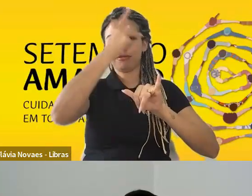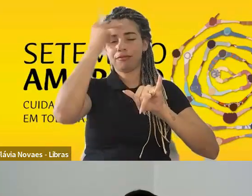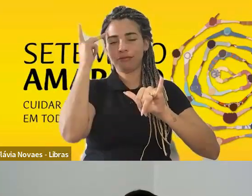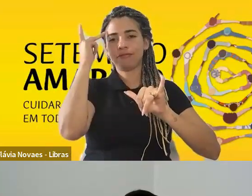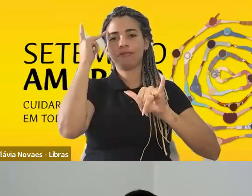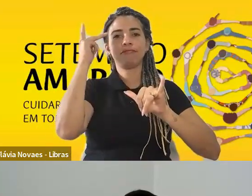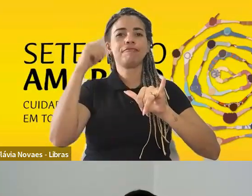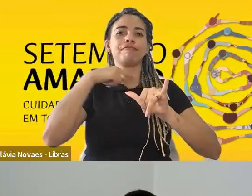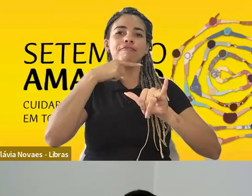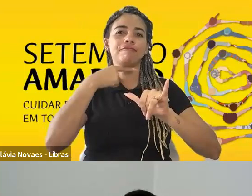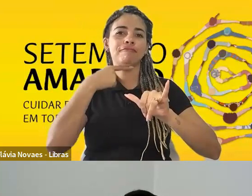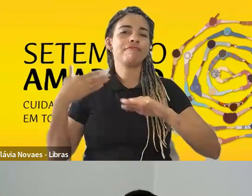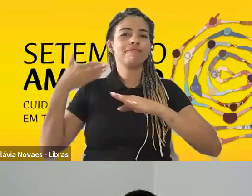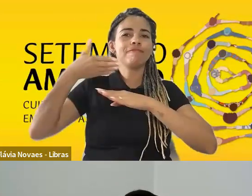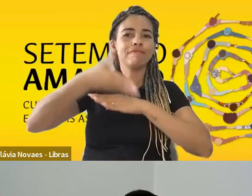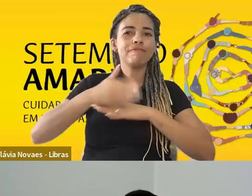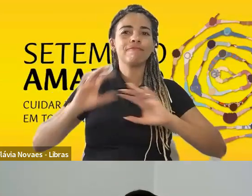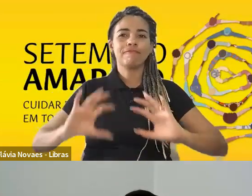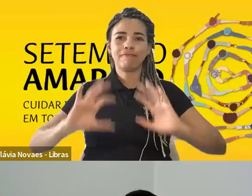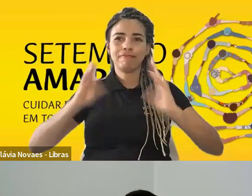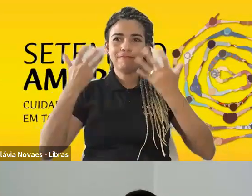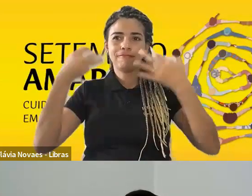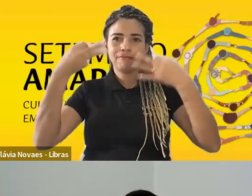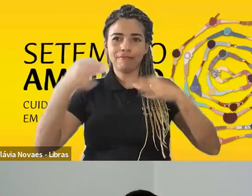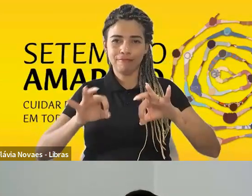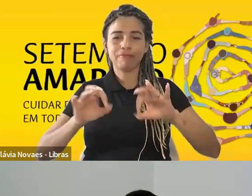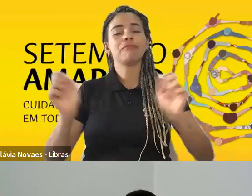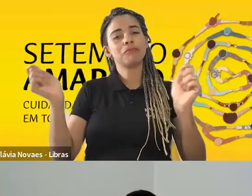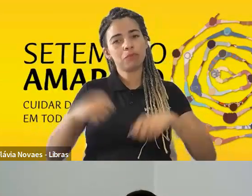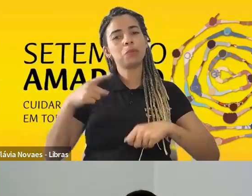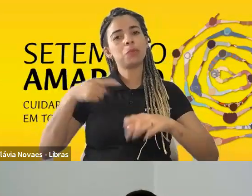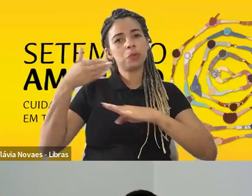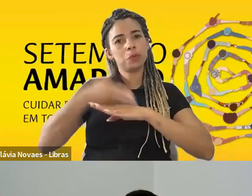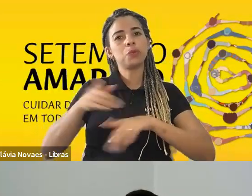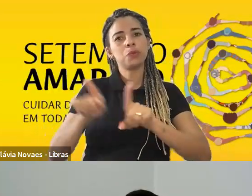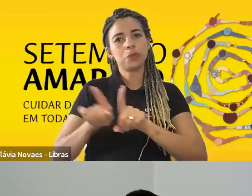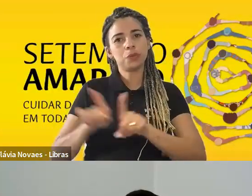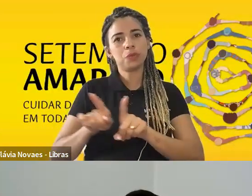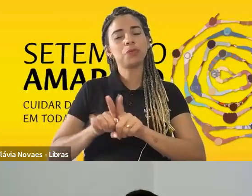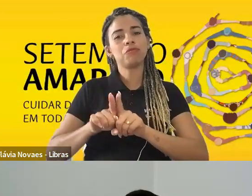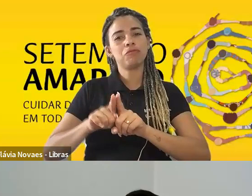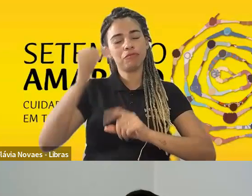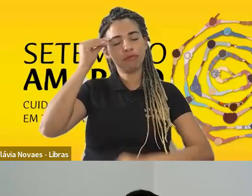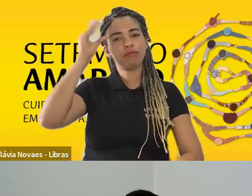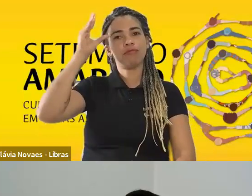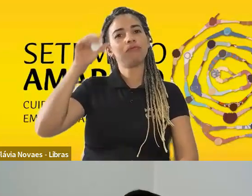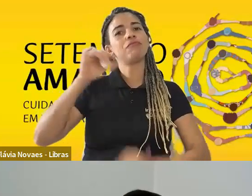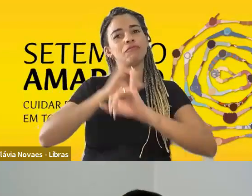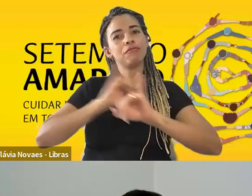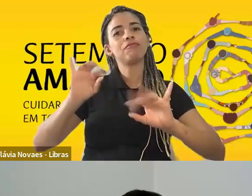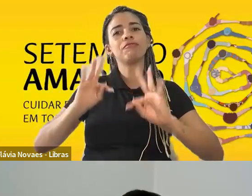puderam estar conosco na transmissão síncrona também possam acessar, e esse conhecimento fica disponível